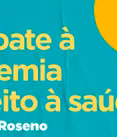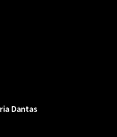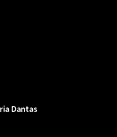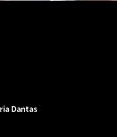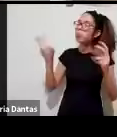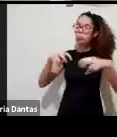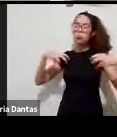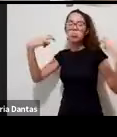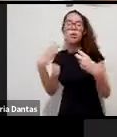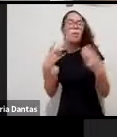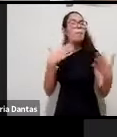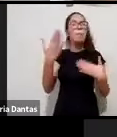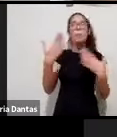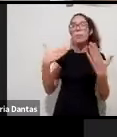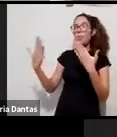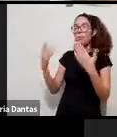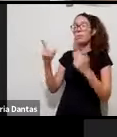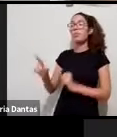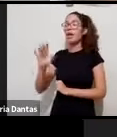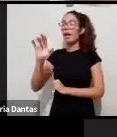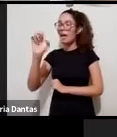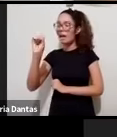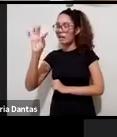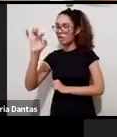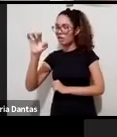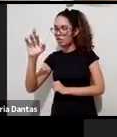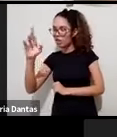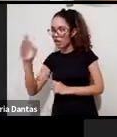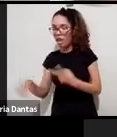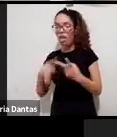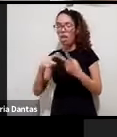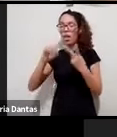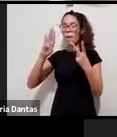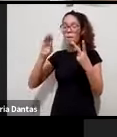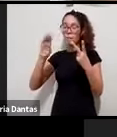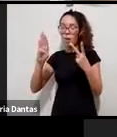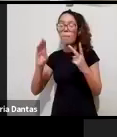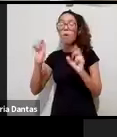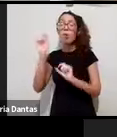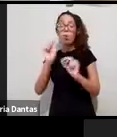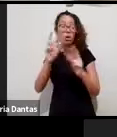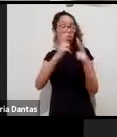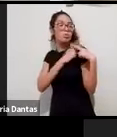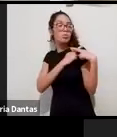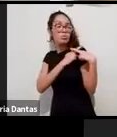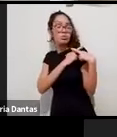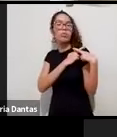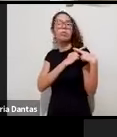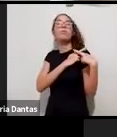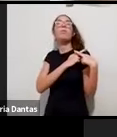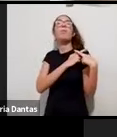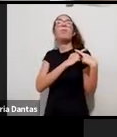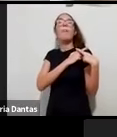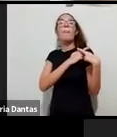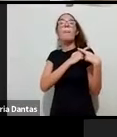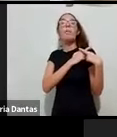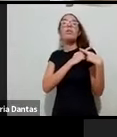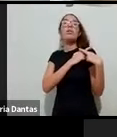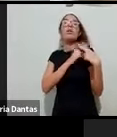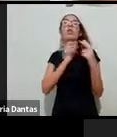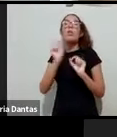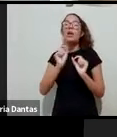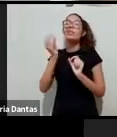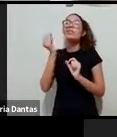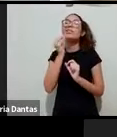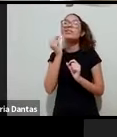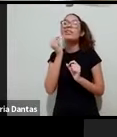A Esther e o Bob estão com a tarefa de darem o pontapé